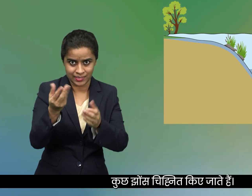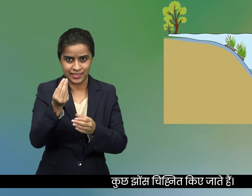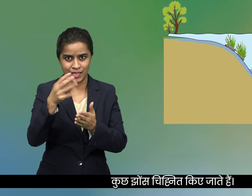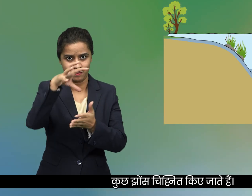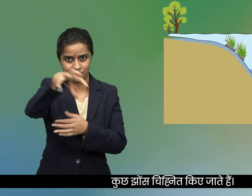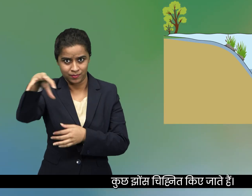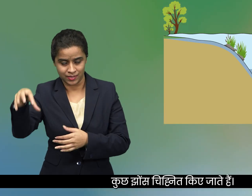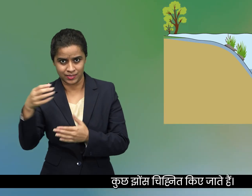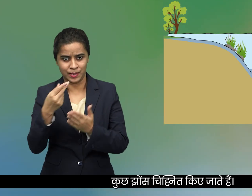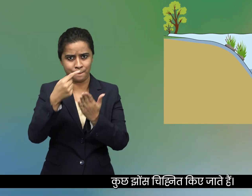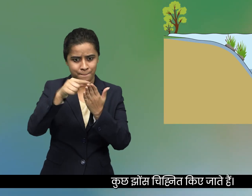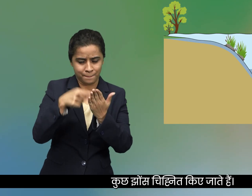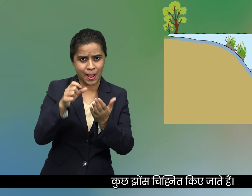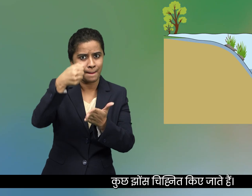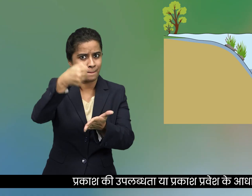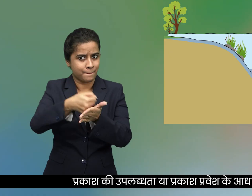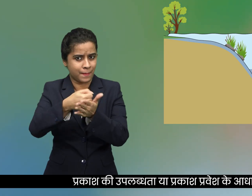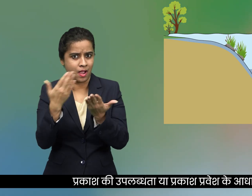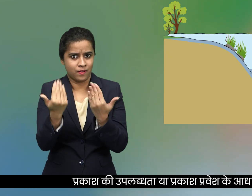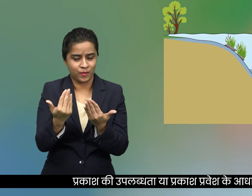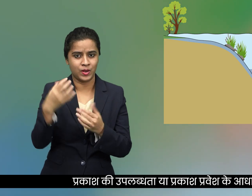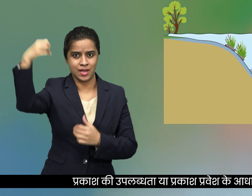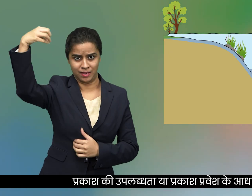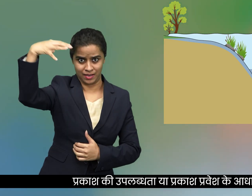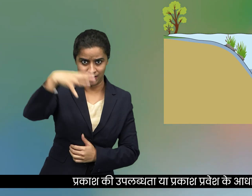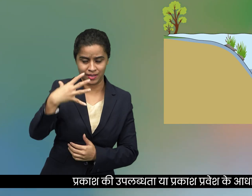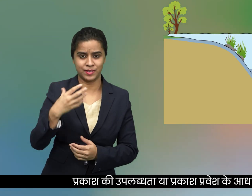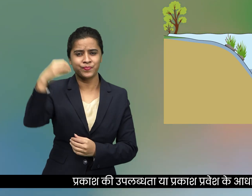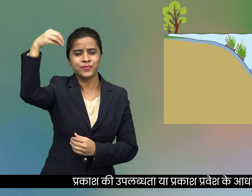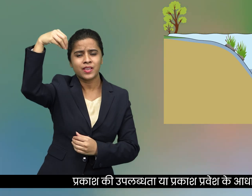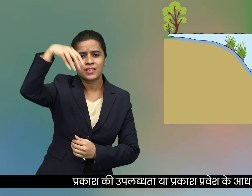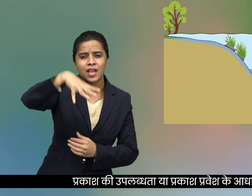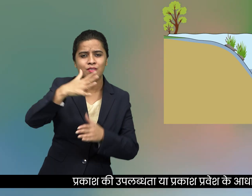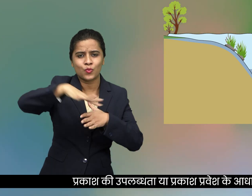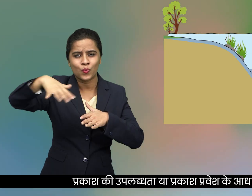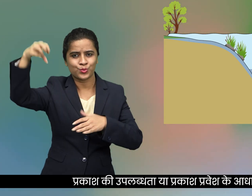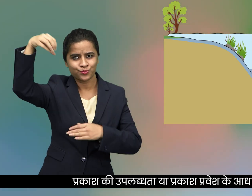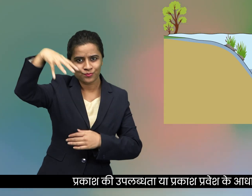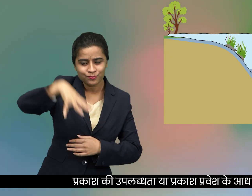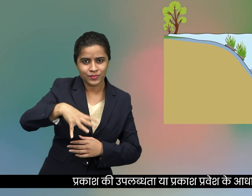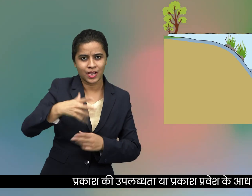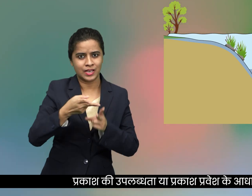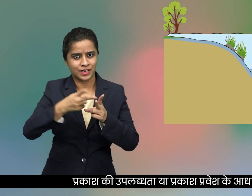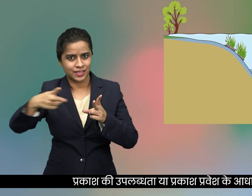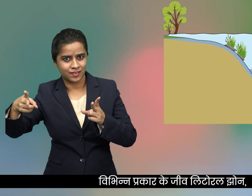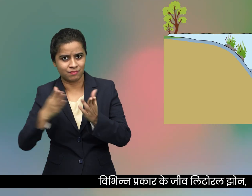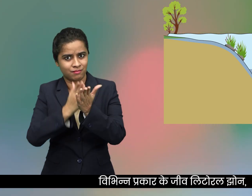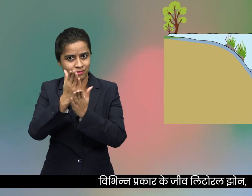झोंस चिन्हित किए जाते हैं। प्रकाश की उपलब्धता या प्रकाश प्रवेश के आधार पर विभिन्न प्रकार